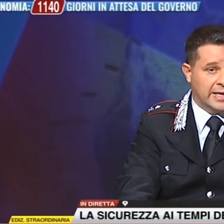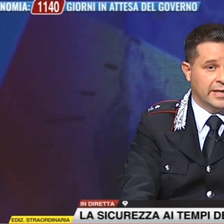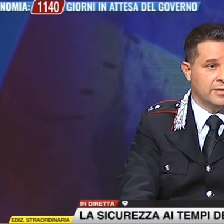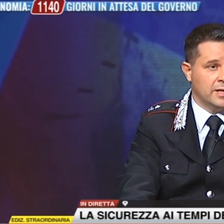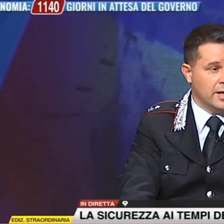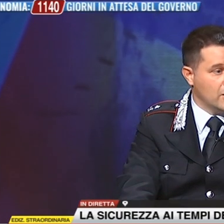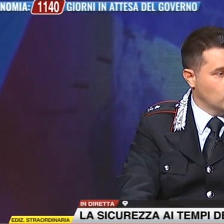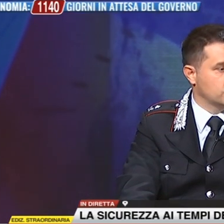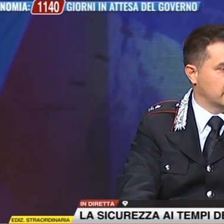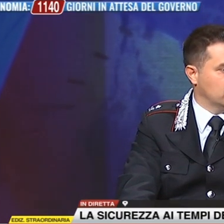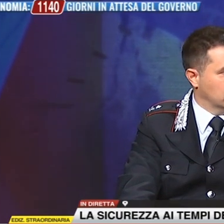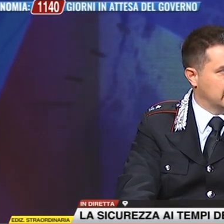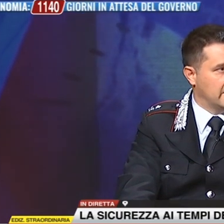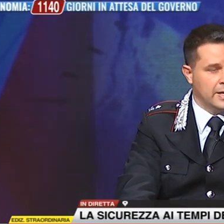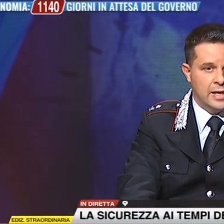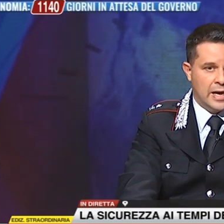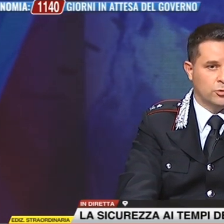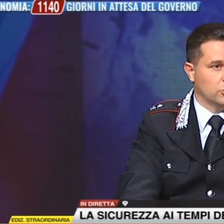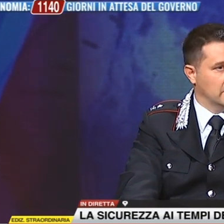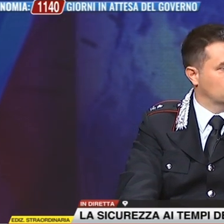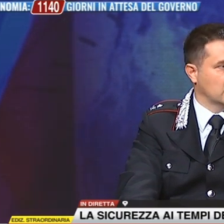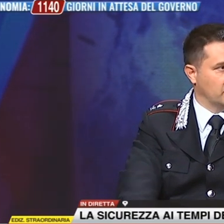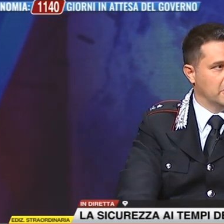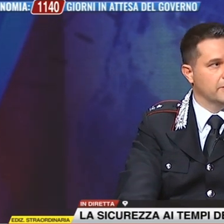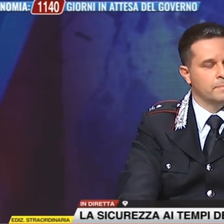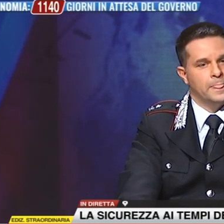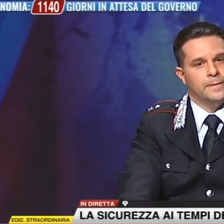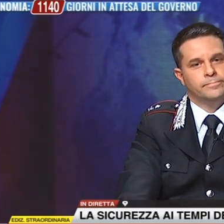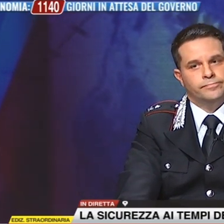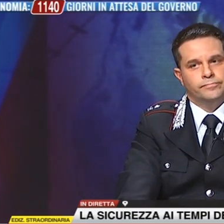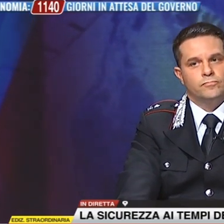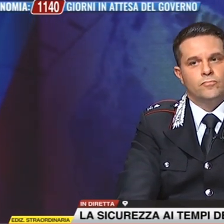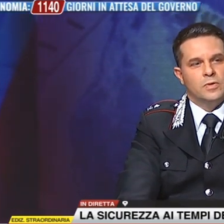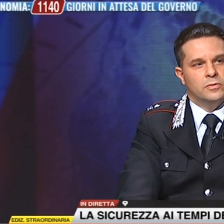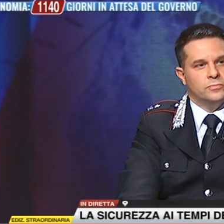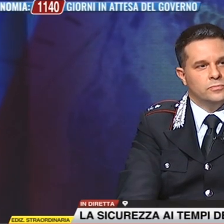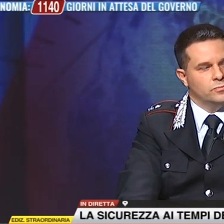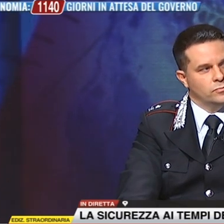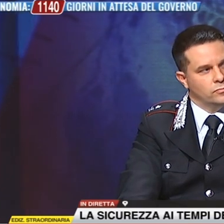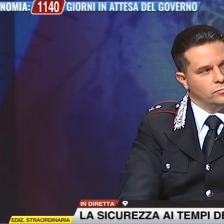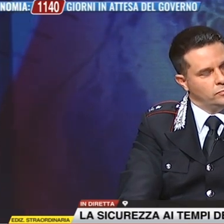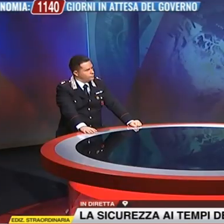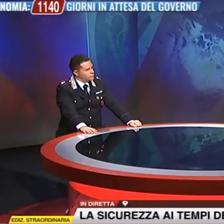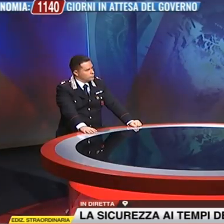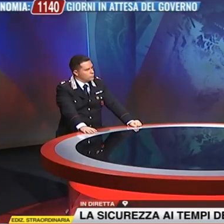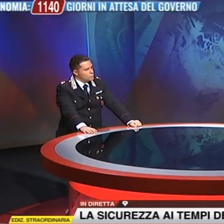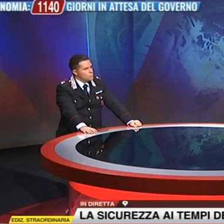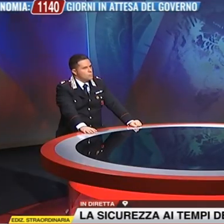proprio per garantire un sereno Natale a tutte le famiglie. Ecco, l'importante è che poi le forze dell'ordine che sono